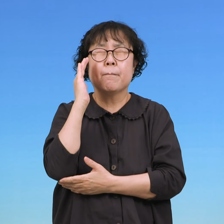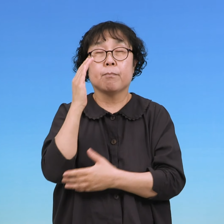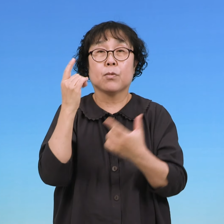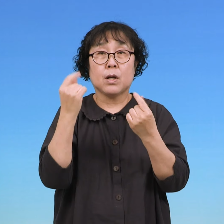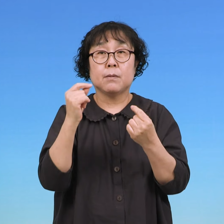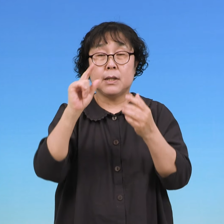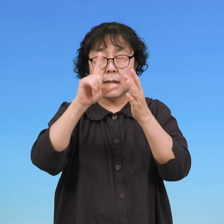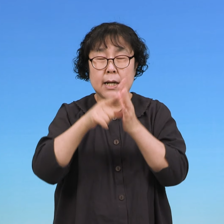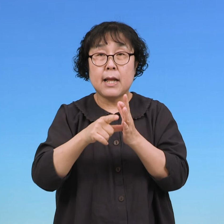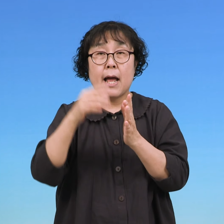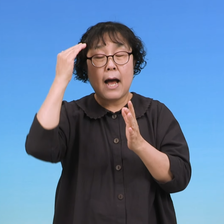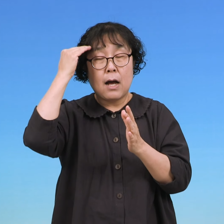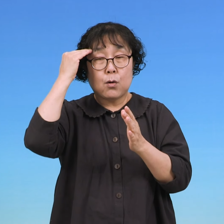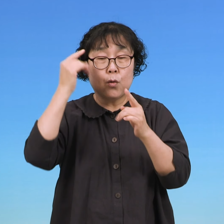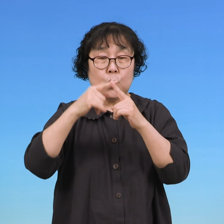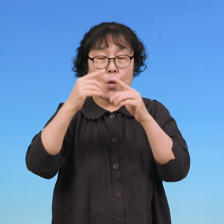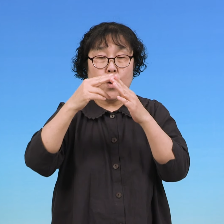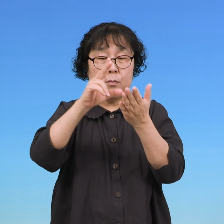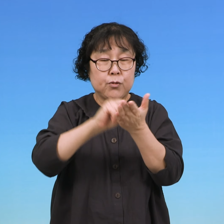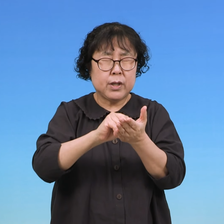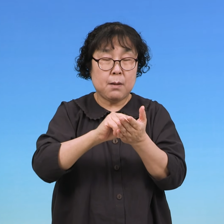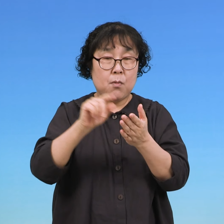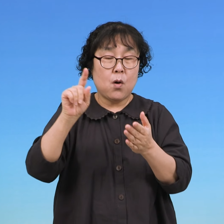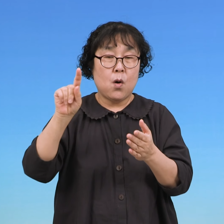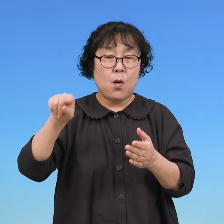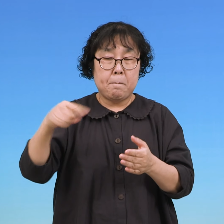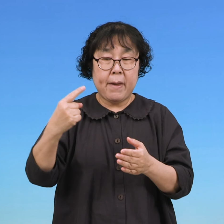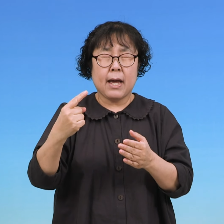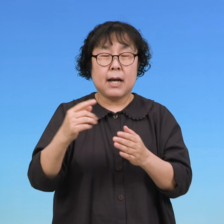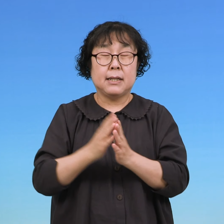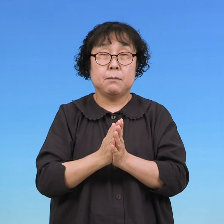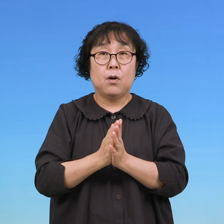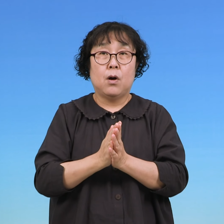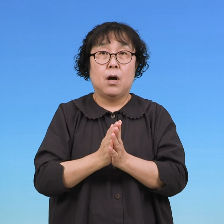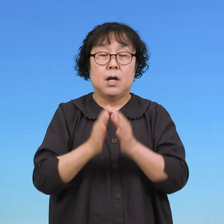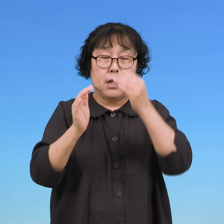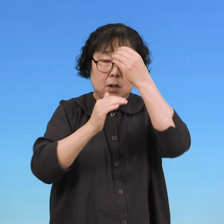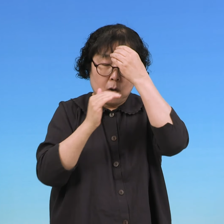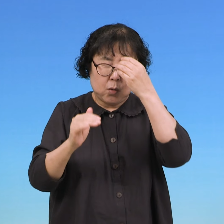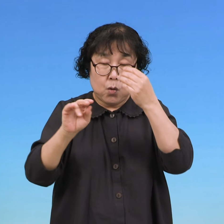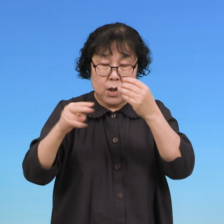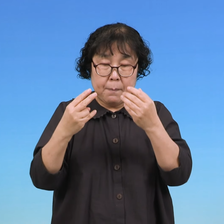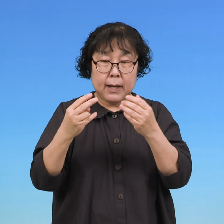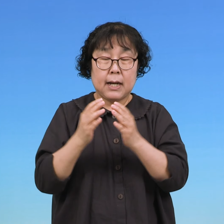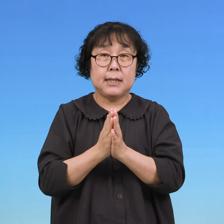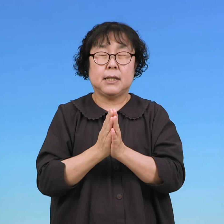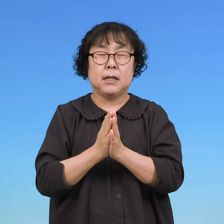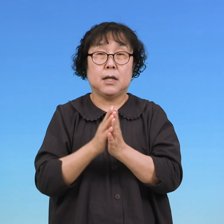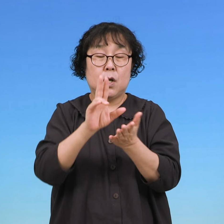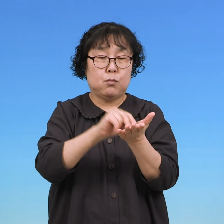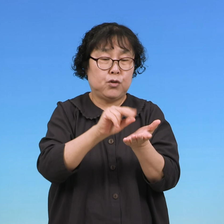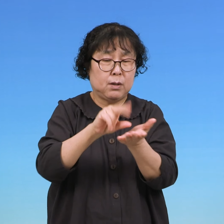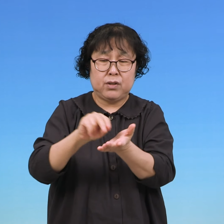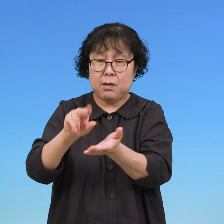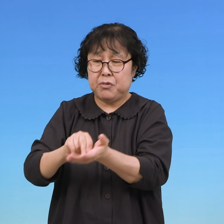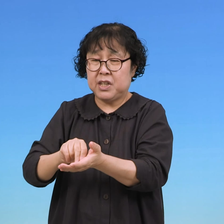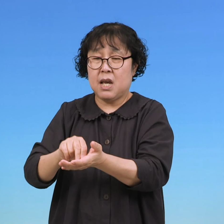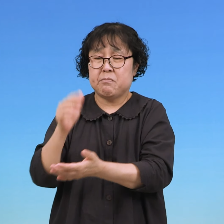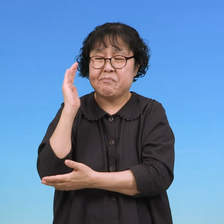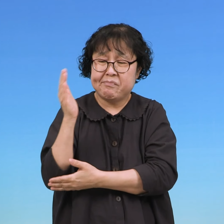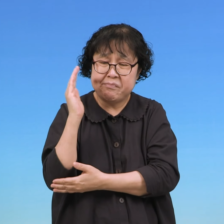마찬가지 아닙니까? 이 시간에 만약 한국교회 문제 100가지, 한국 성도 문제 200가지 이거만 한 시간 설교하고 끝나면은